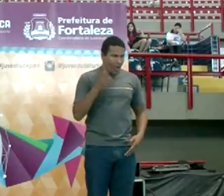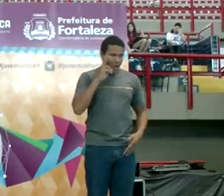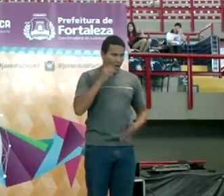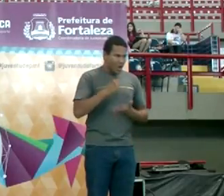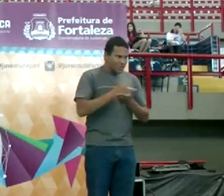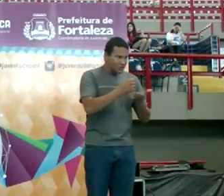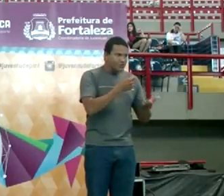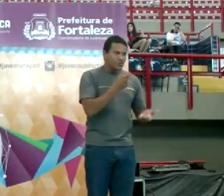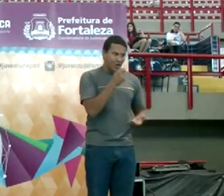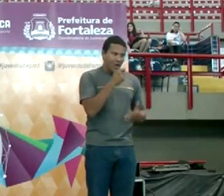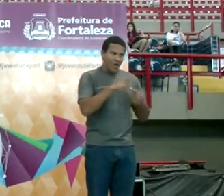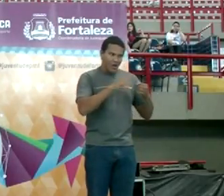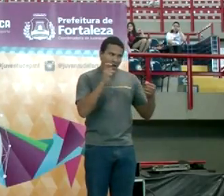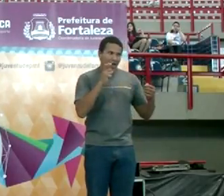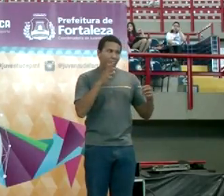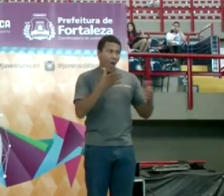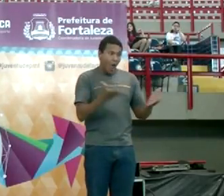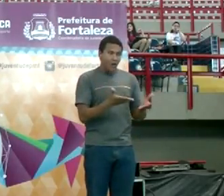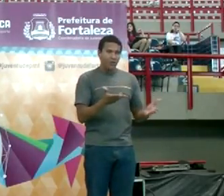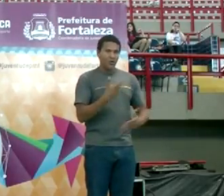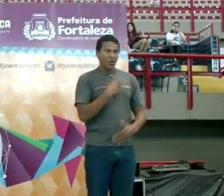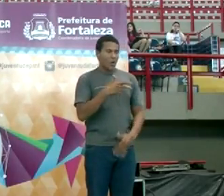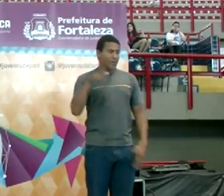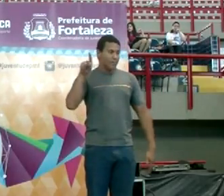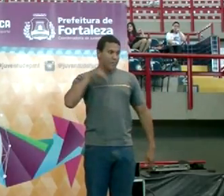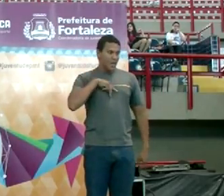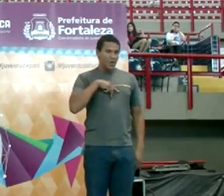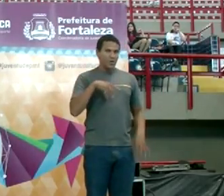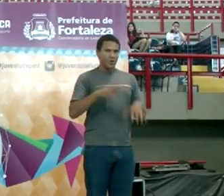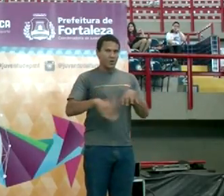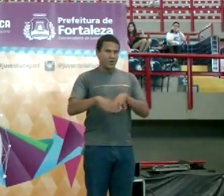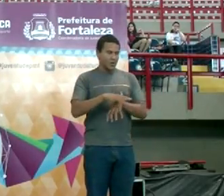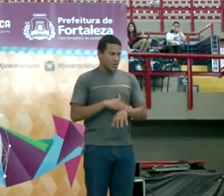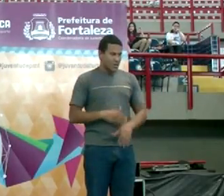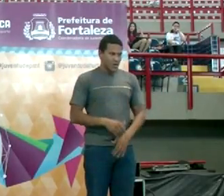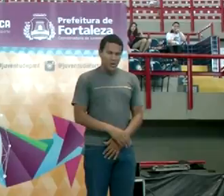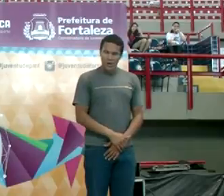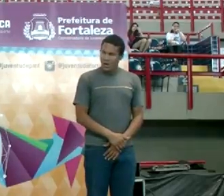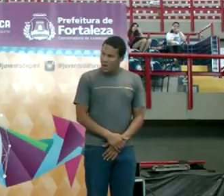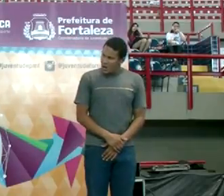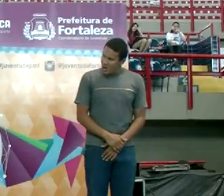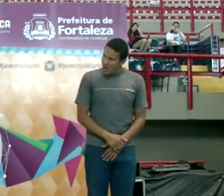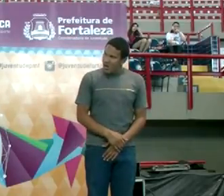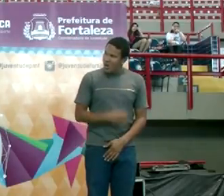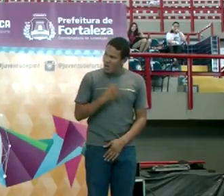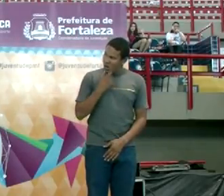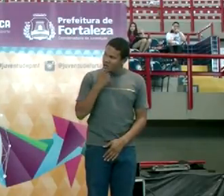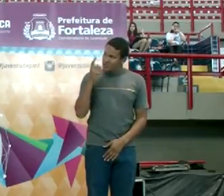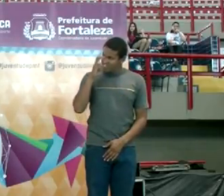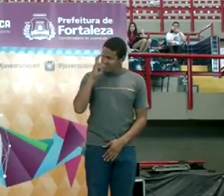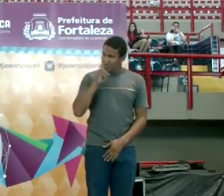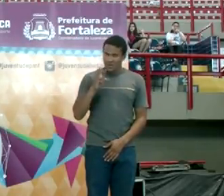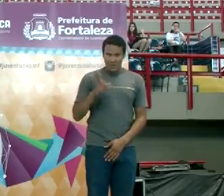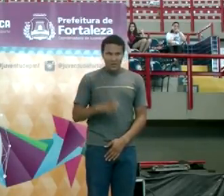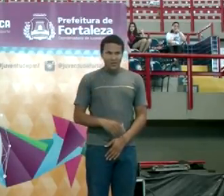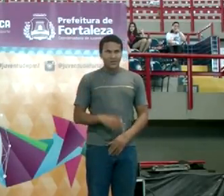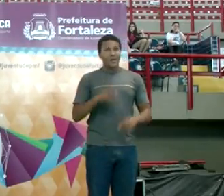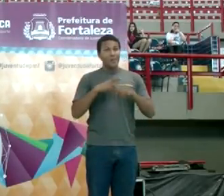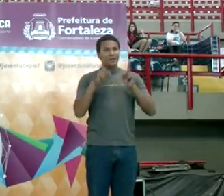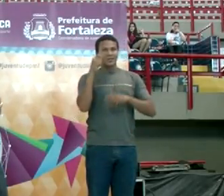que os argentinos, até hoje, isso não se resolveu. Os argentinos querem que as Malvinas pertençam, né, voltem